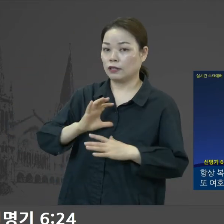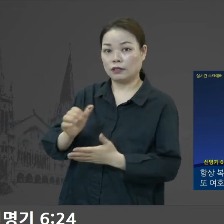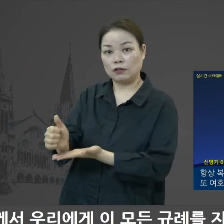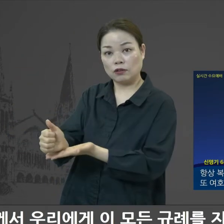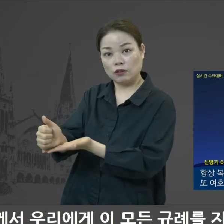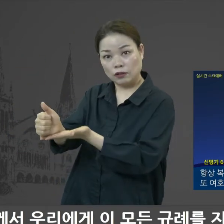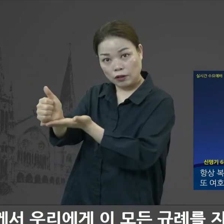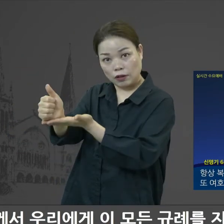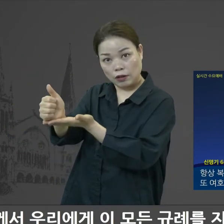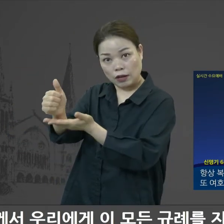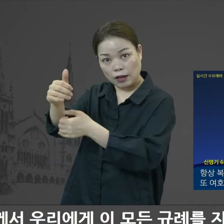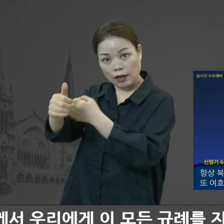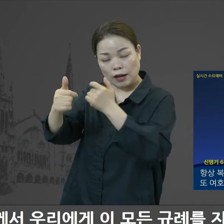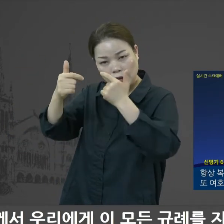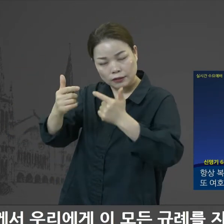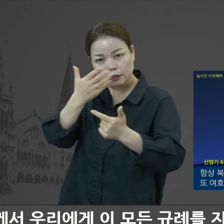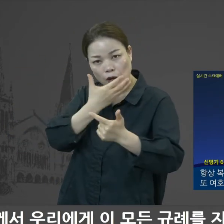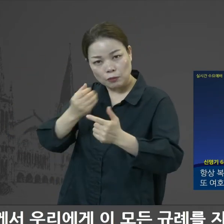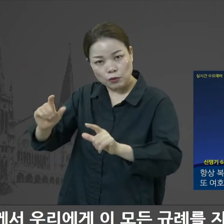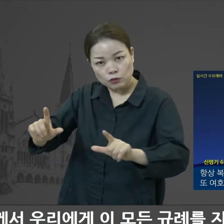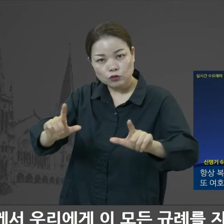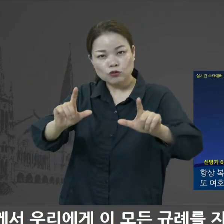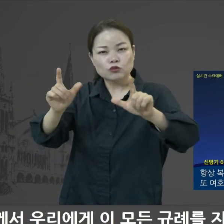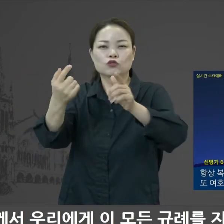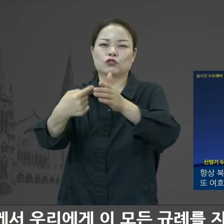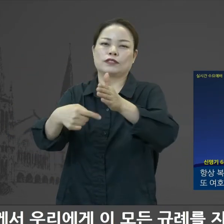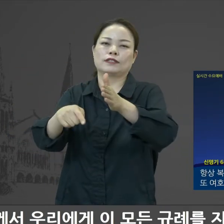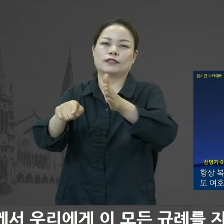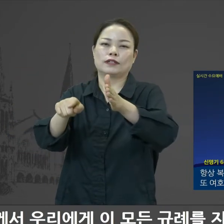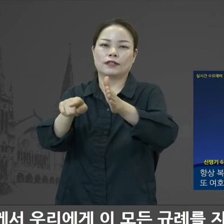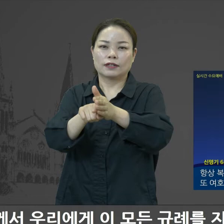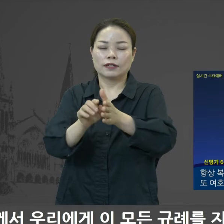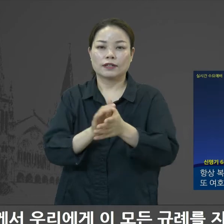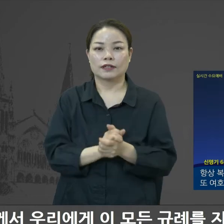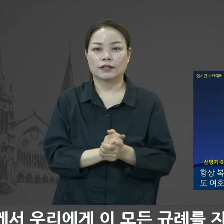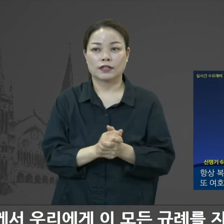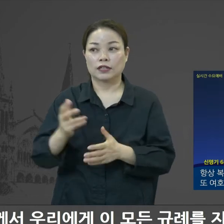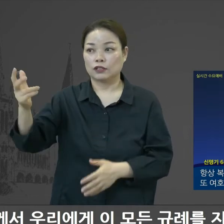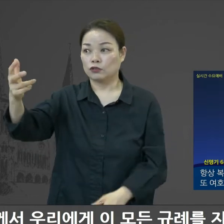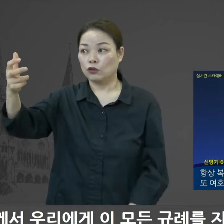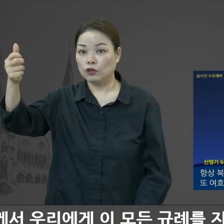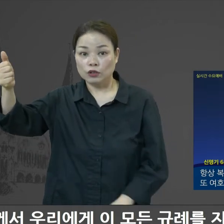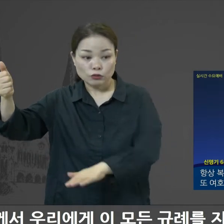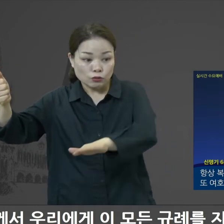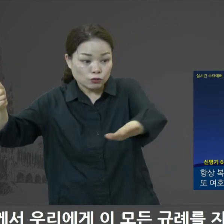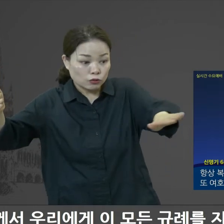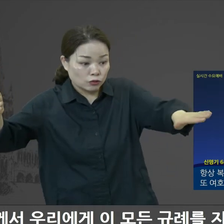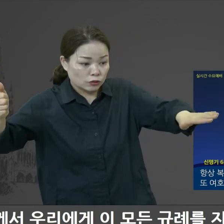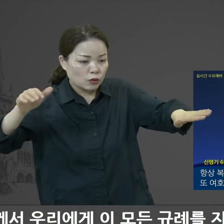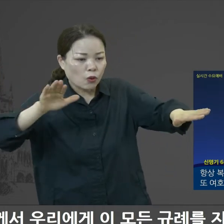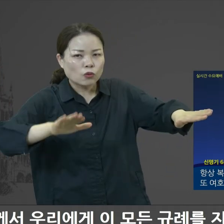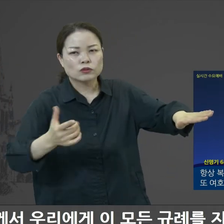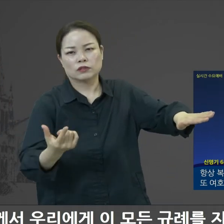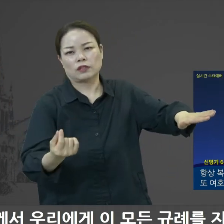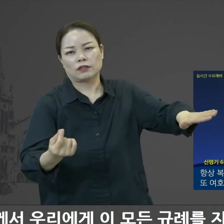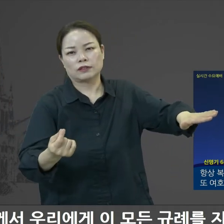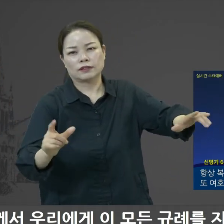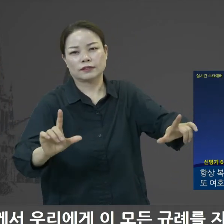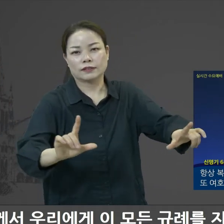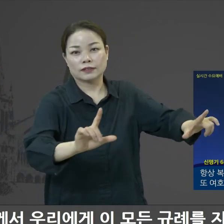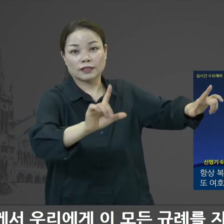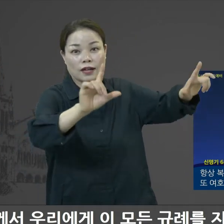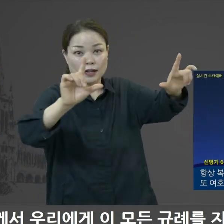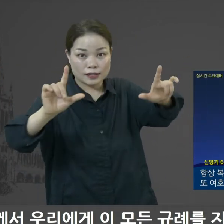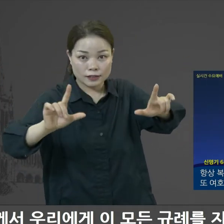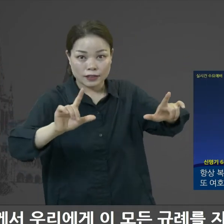경외하여 항상 복을 누리게 하기 위함이시며 또 여호와께서 우리를 오늘과 같이 살게